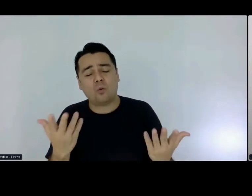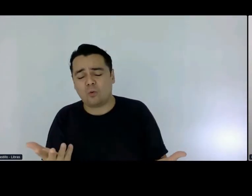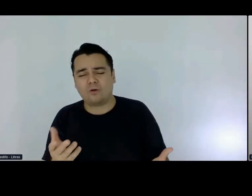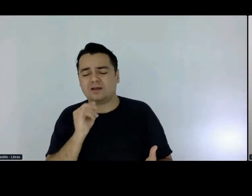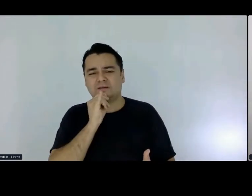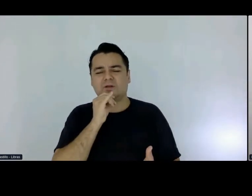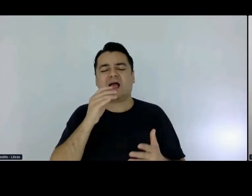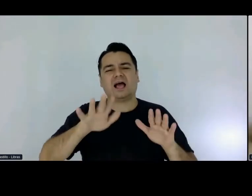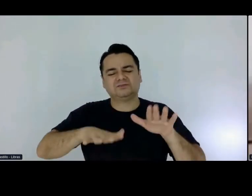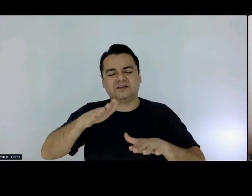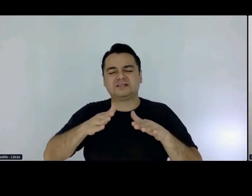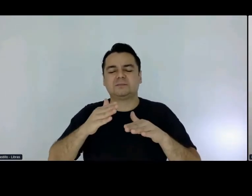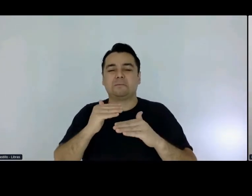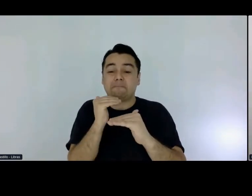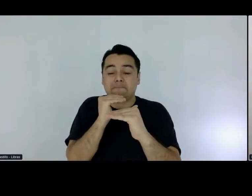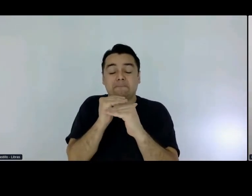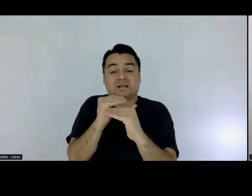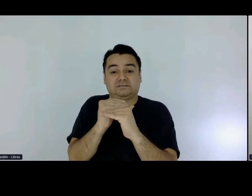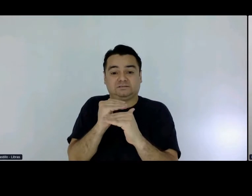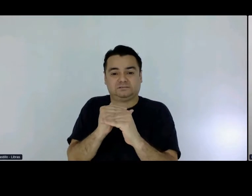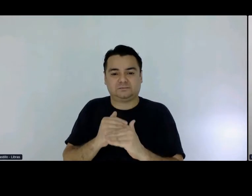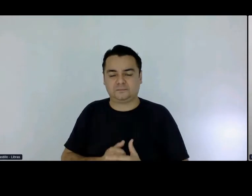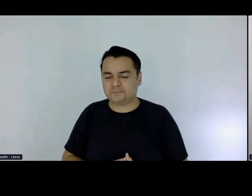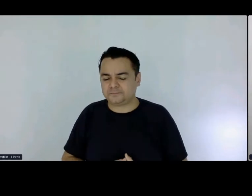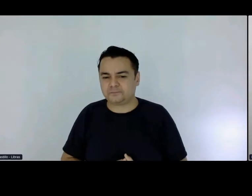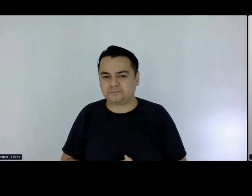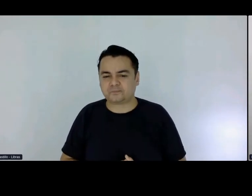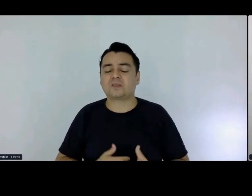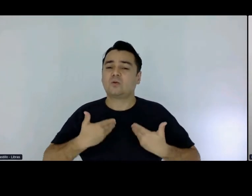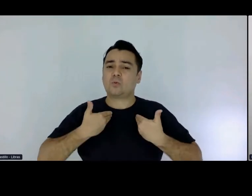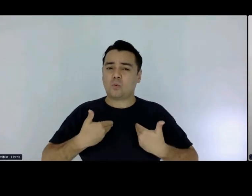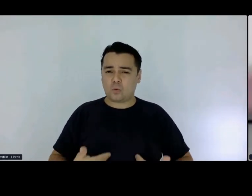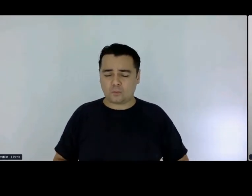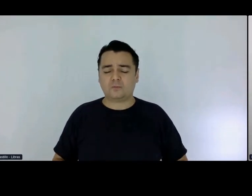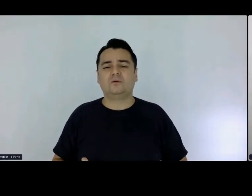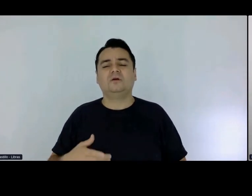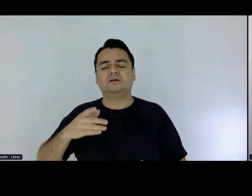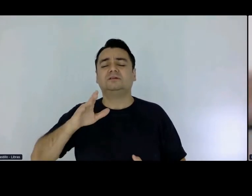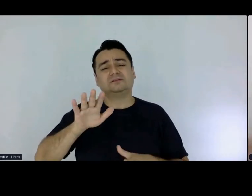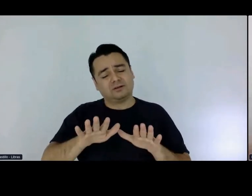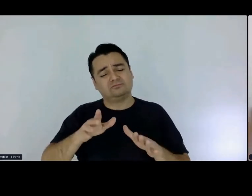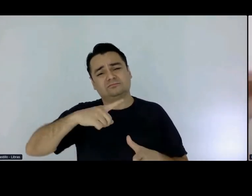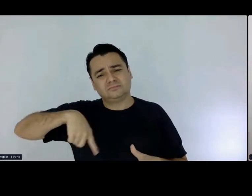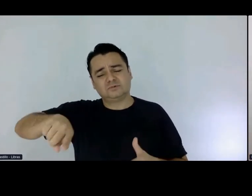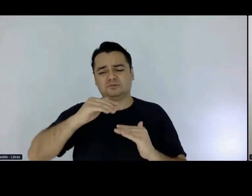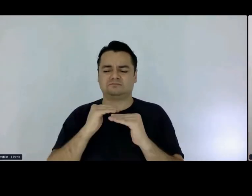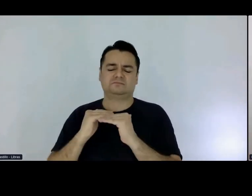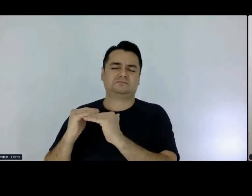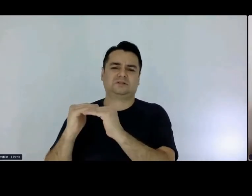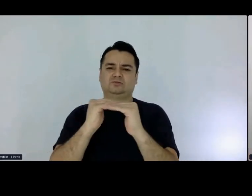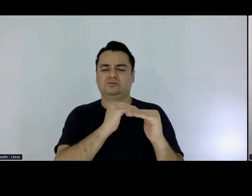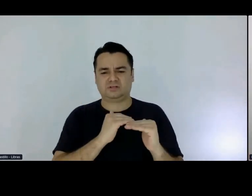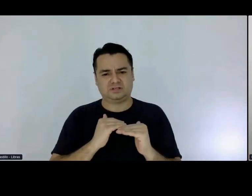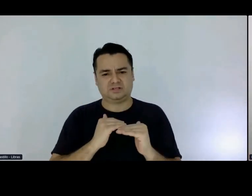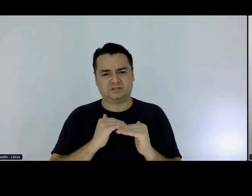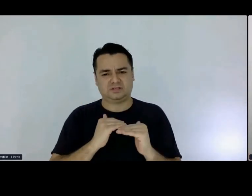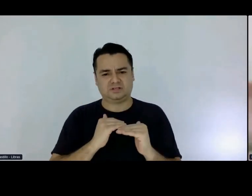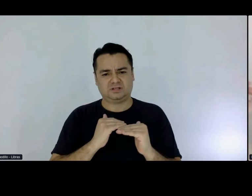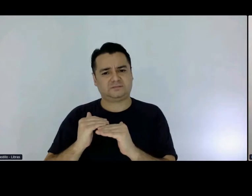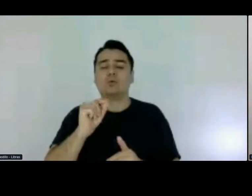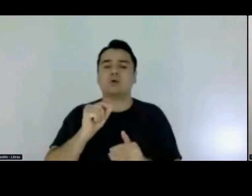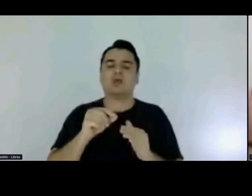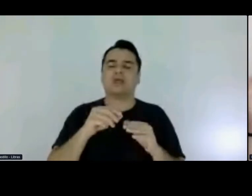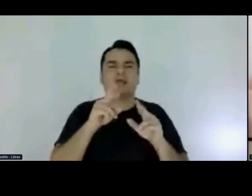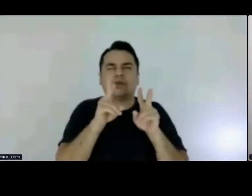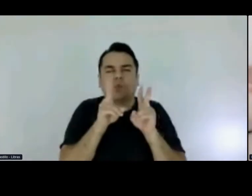um padrão de funcionamento do corpo, né? E aí a gente padroniza, a gente estabelece uma régua,